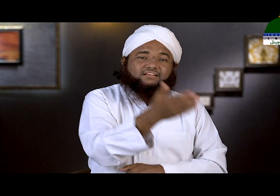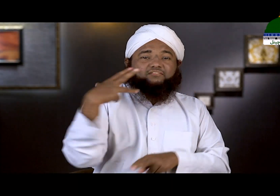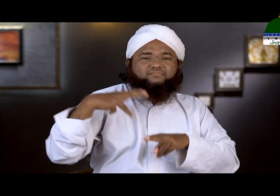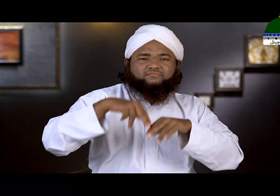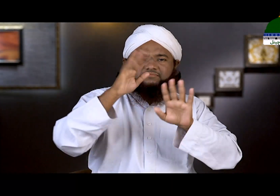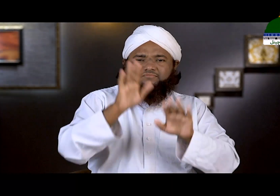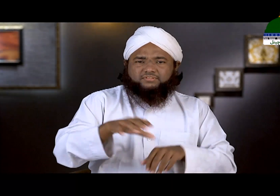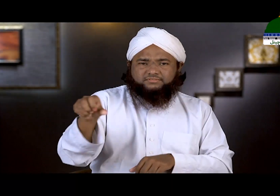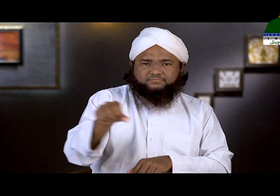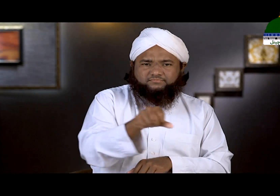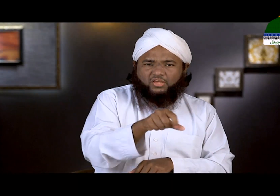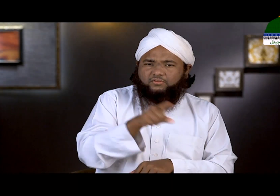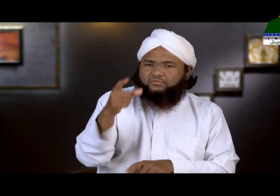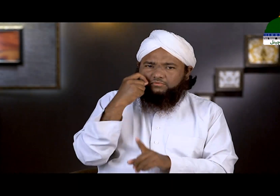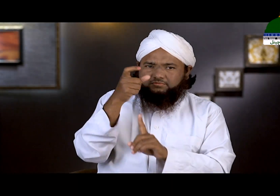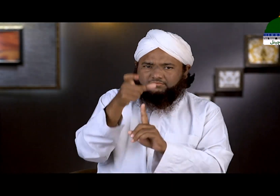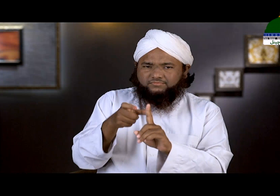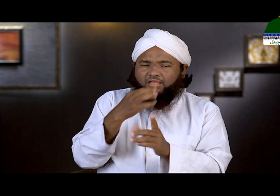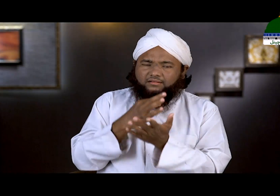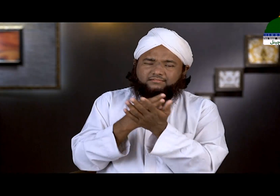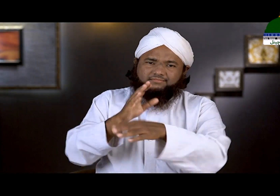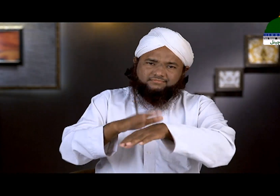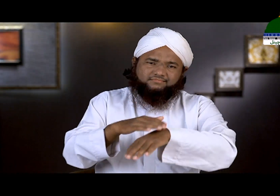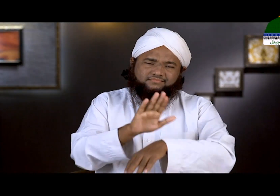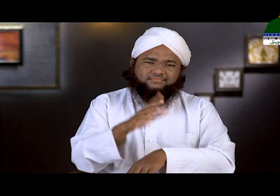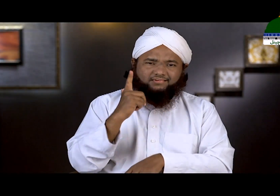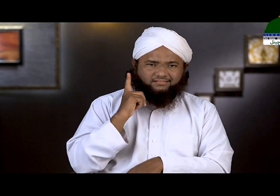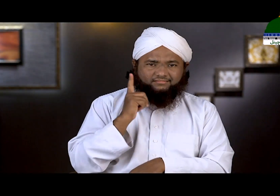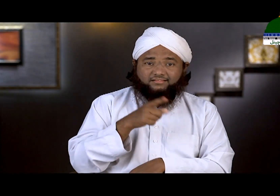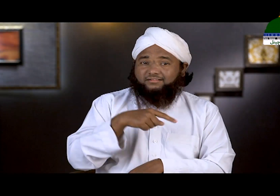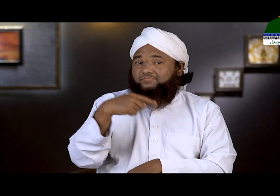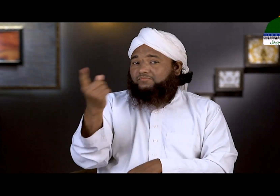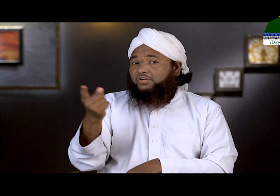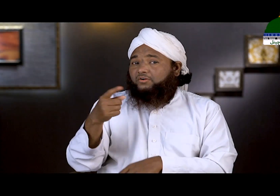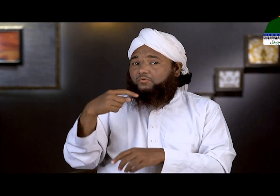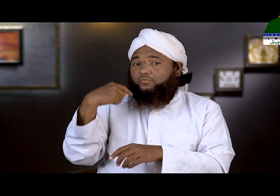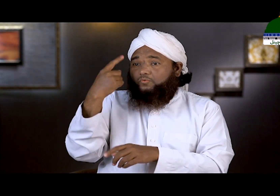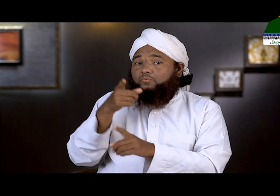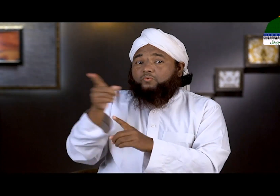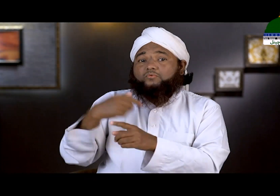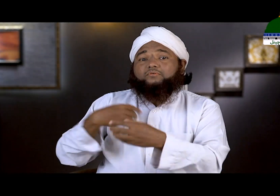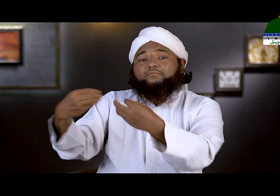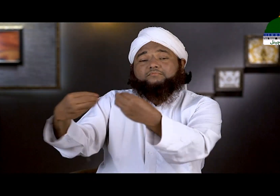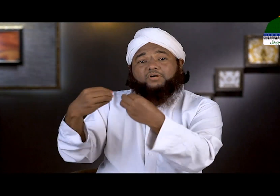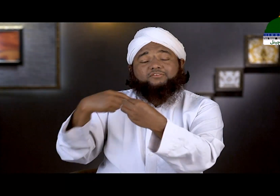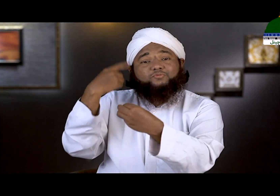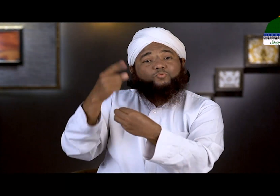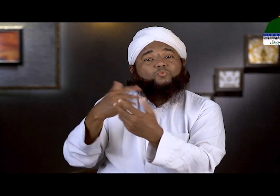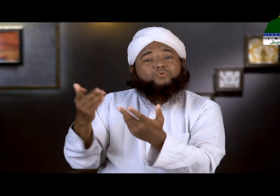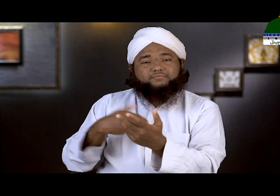شخص کو جنت کی طرف لے جانے لگیں گے، وہ عرض کرے گا، اے فرشتوں ذرا ٹھہرو، میں ان بزرگ سے کچھ عرض کر لوں۔ تب